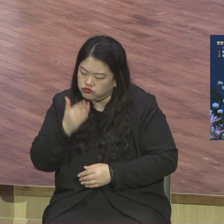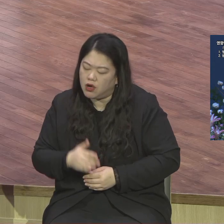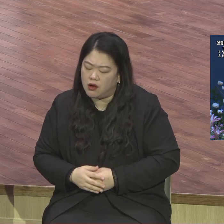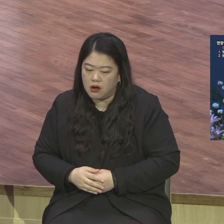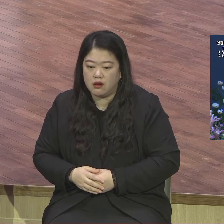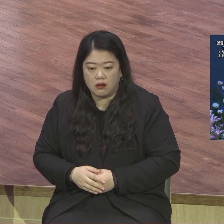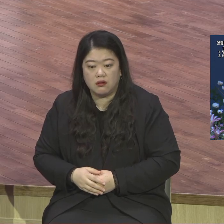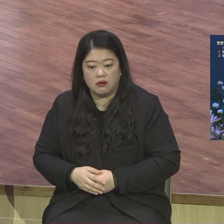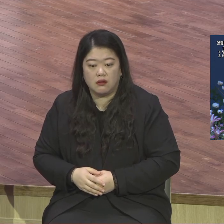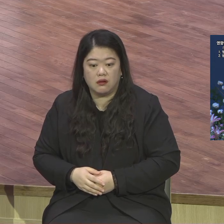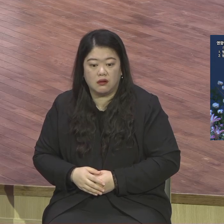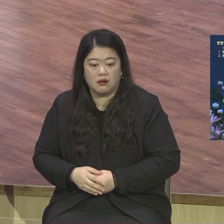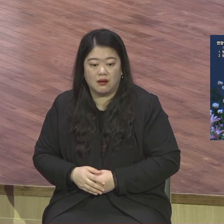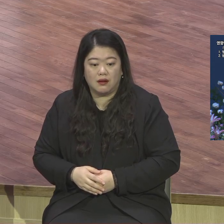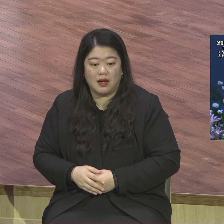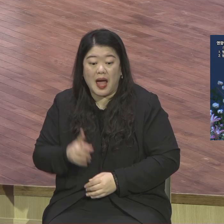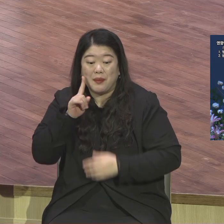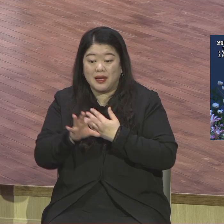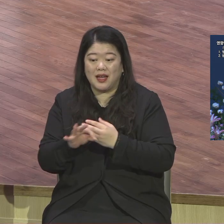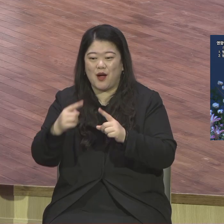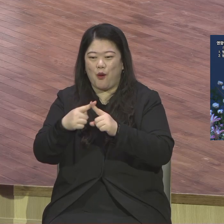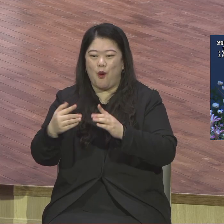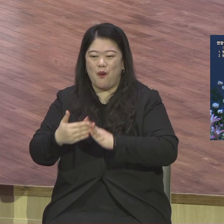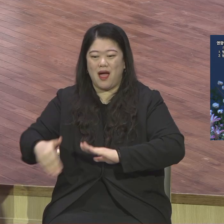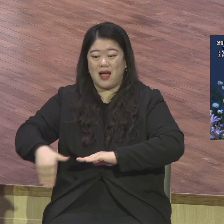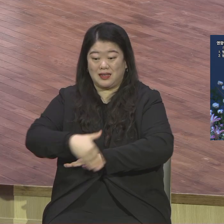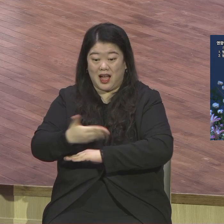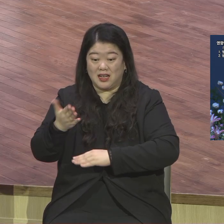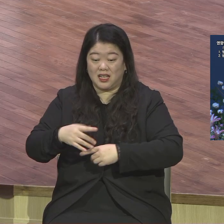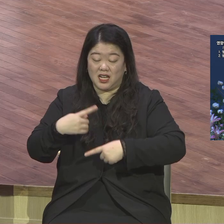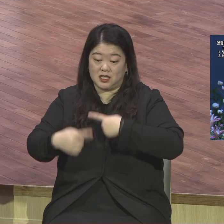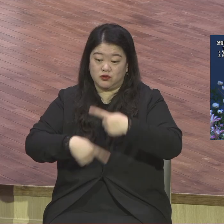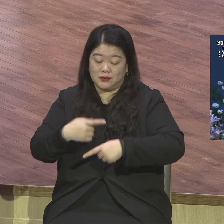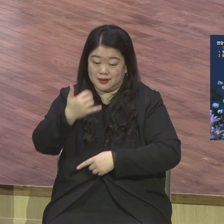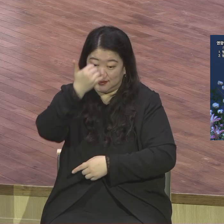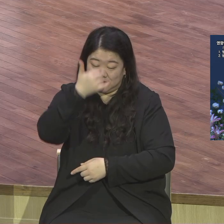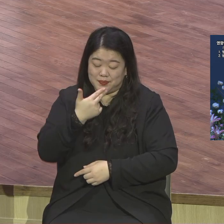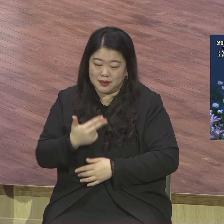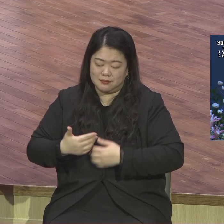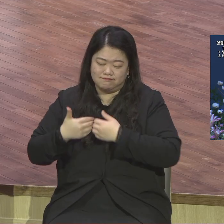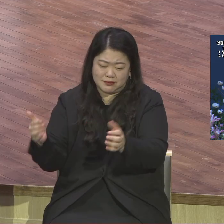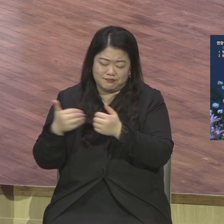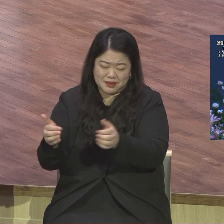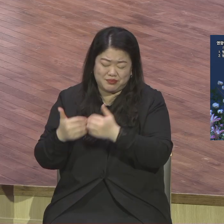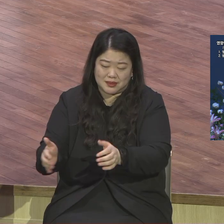장로님들도 알잖아요. 뭐 전혀 없어요. 말을 거의 안 해요.